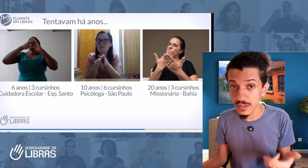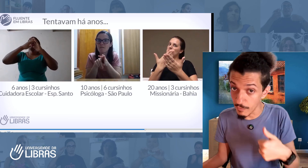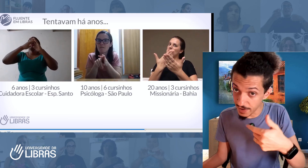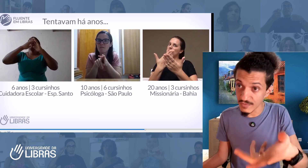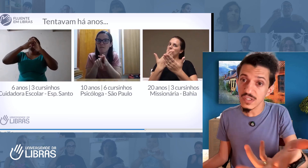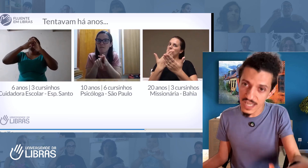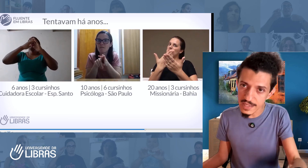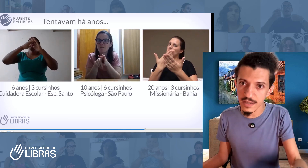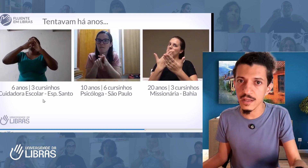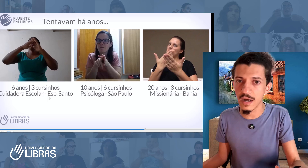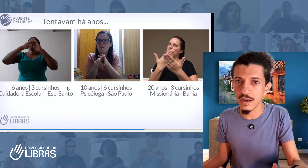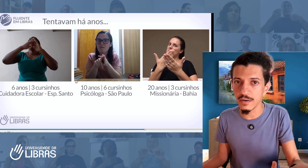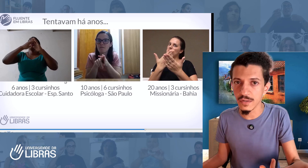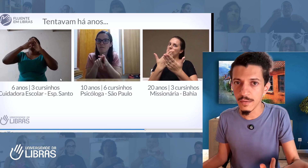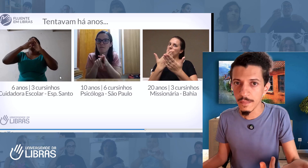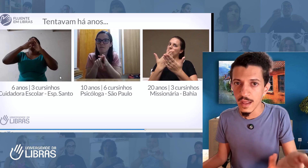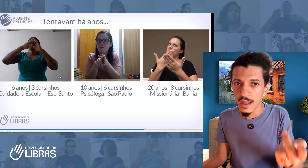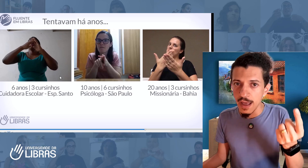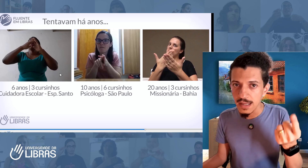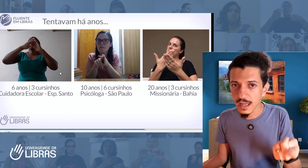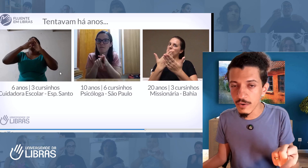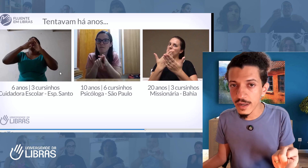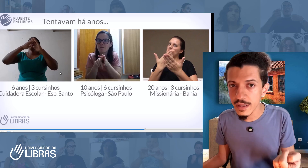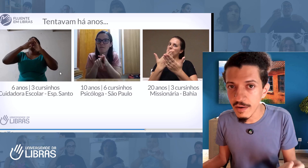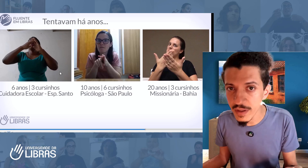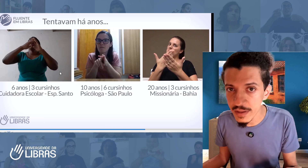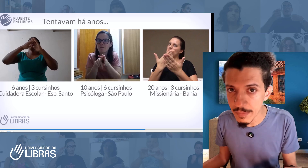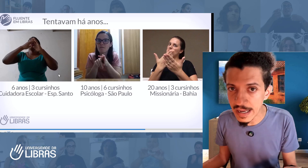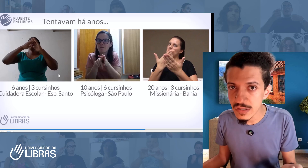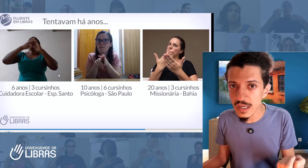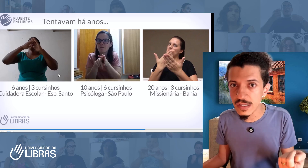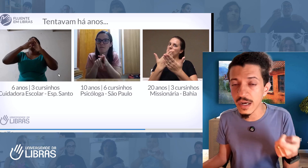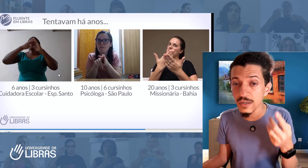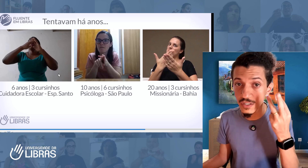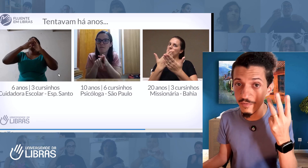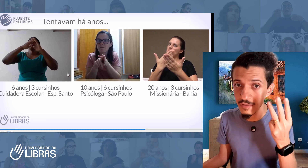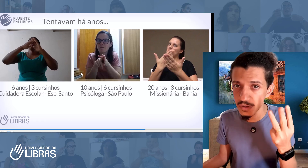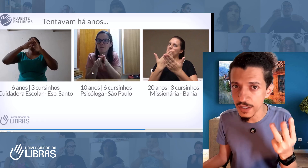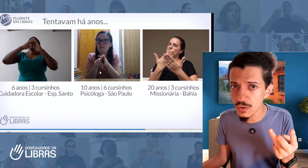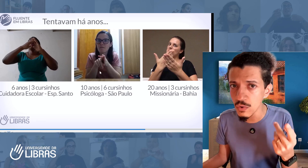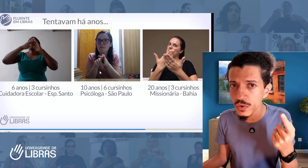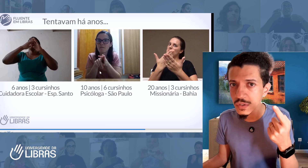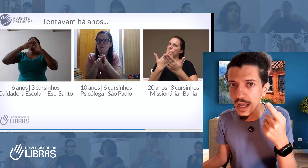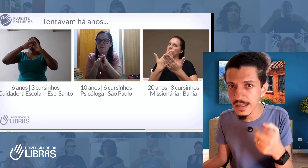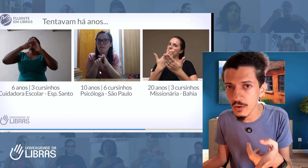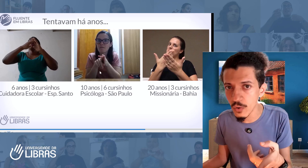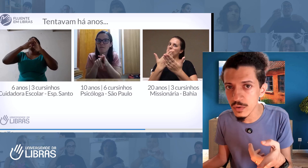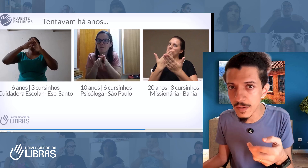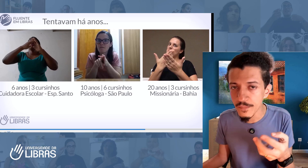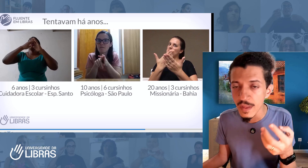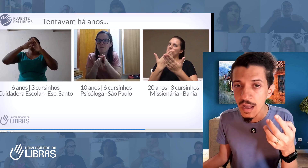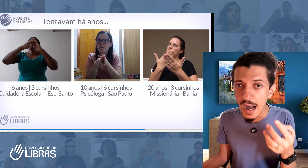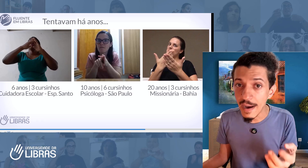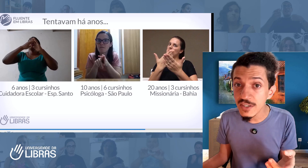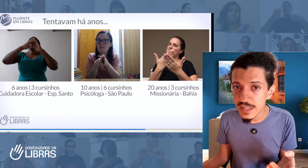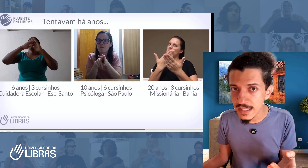anos. Talvez você está tentando há anos. Essa aluna aqui estava tentando há mais de 6 anos, já tinha feito 3 cursos. Essa outra, há mais de 10 anos,